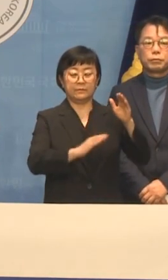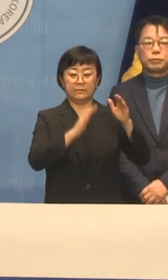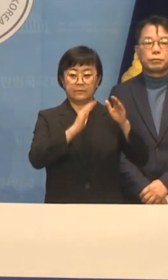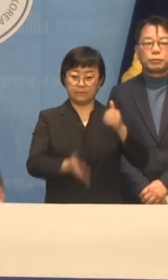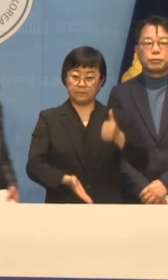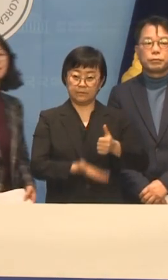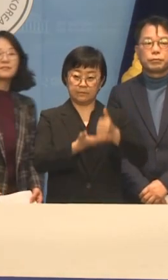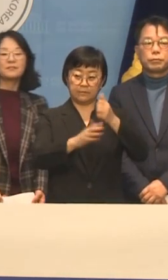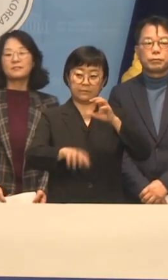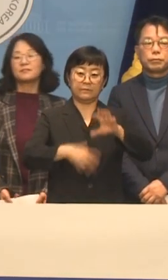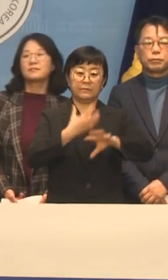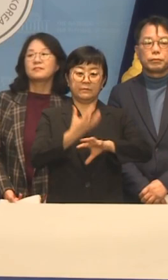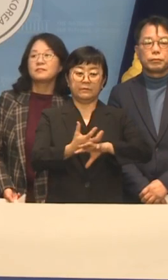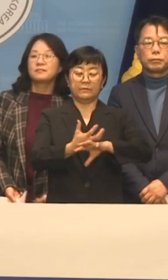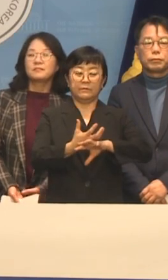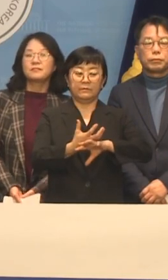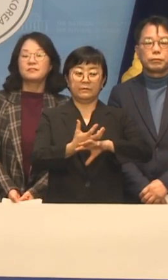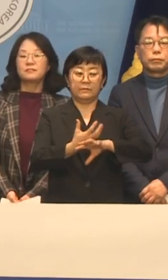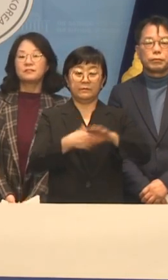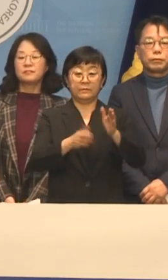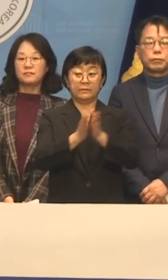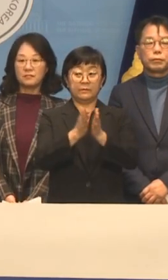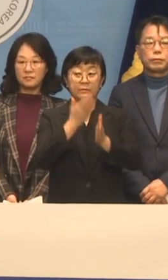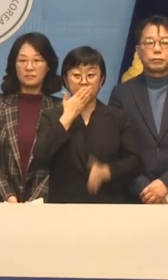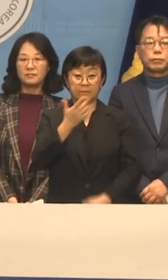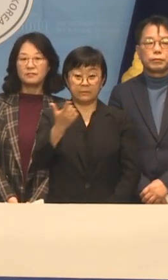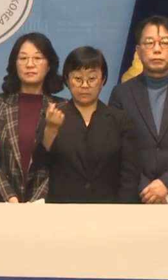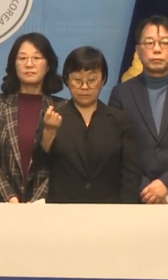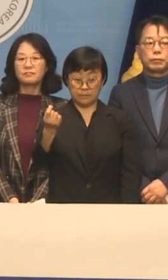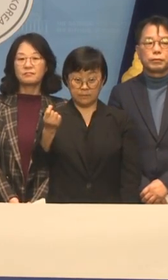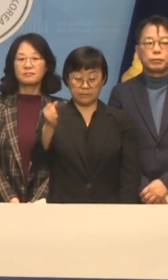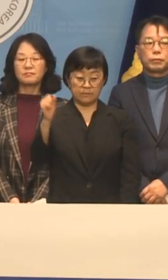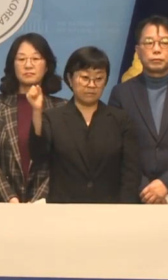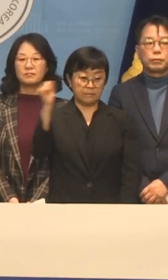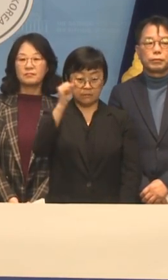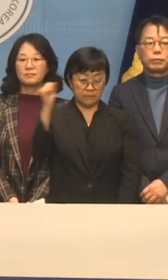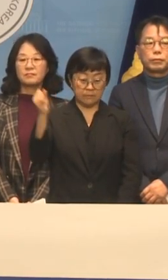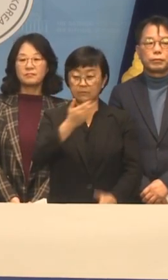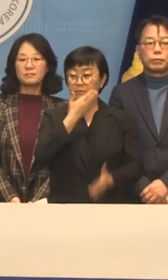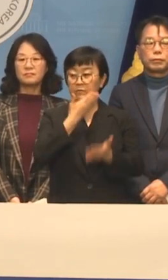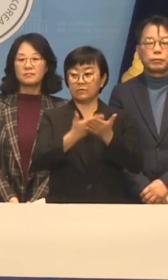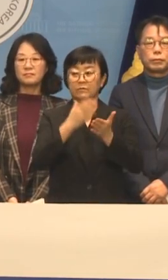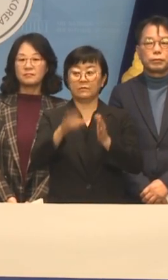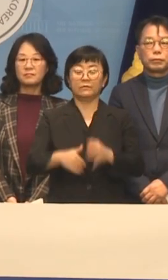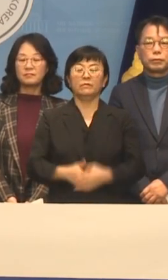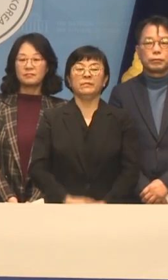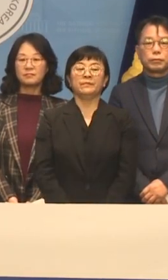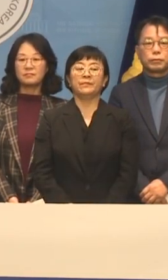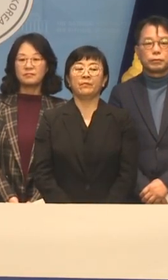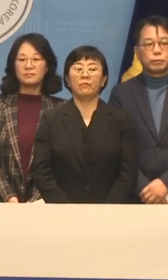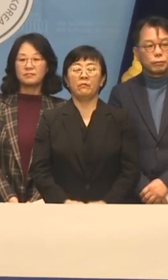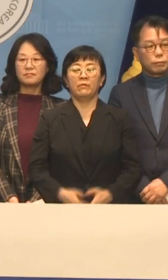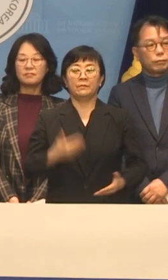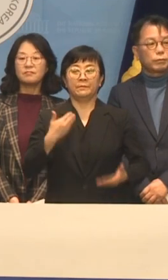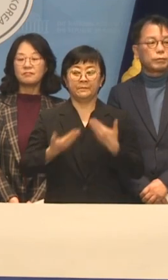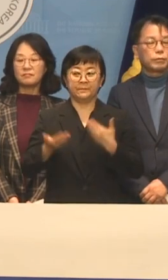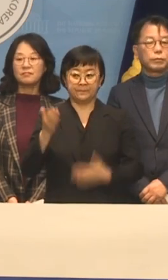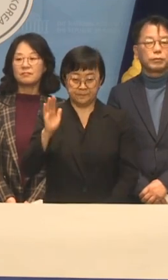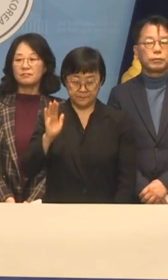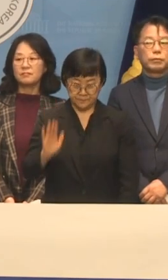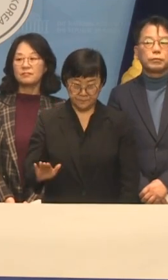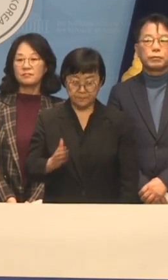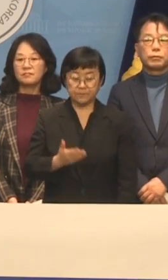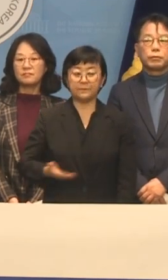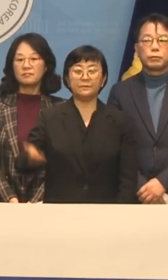공천혁명이 본 궤도에 오를 수 있느냐 없느냐를 좌우하는 매우 중요한 시기이기 때문에 이렇게 바쁜 와중에도 불구하고